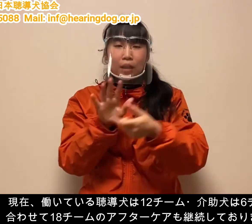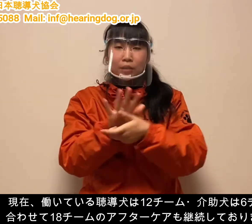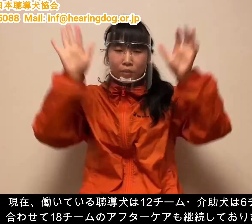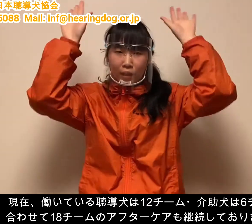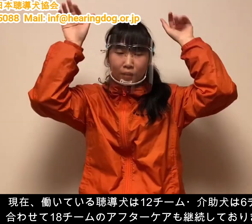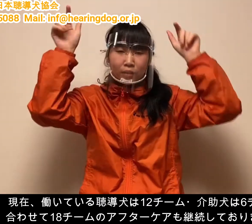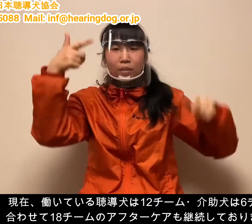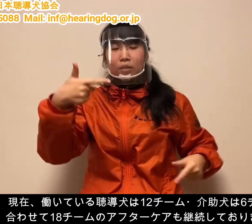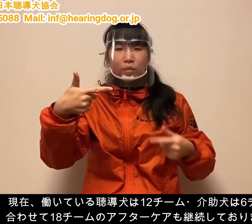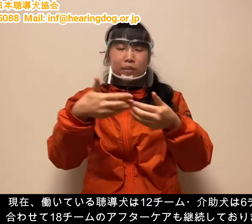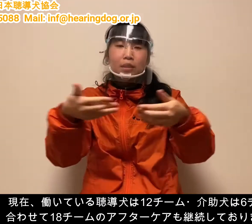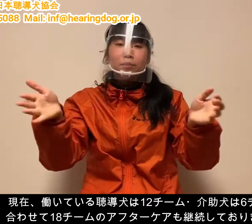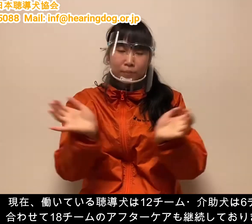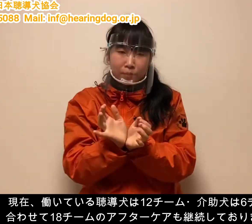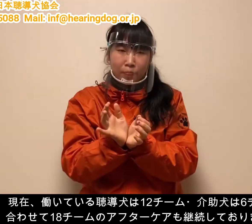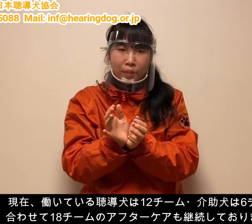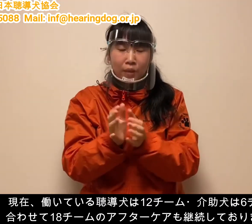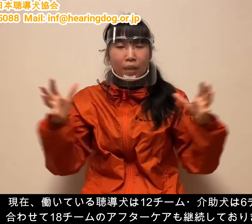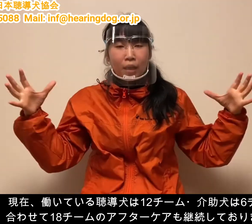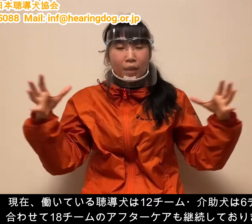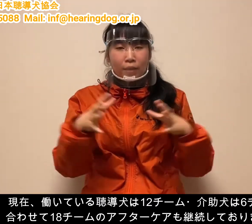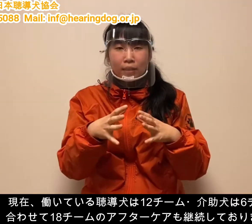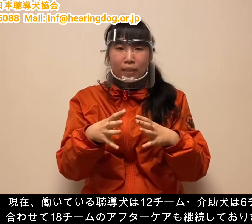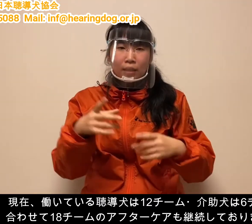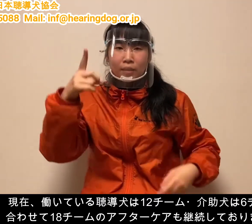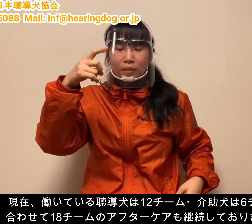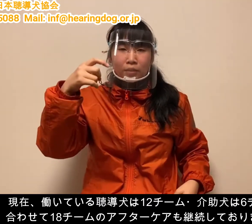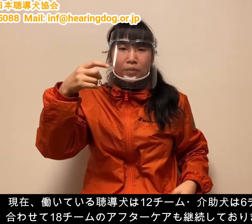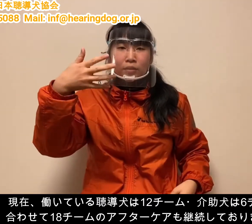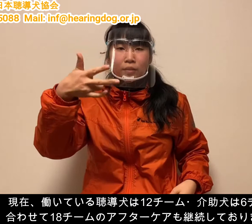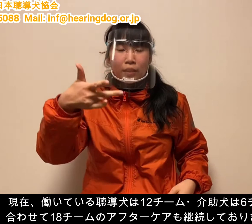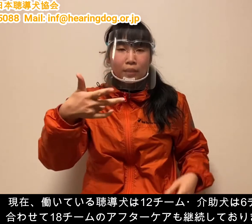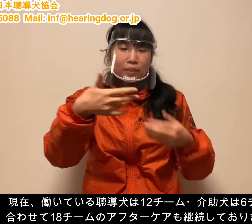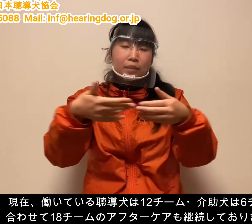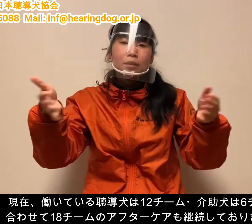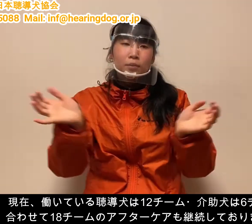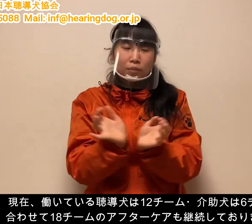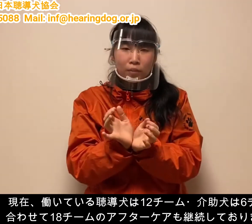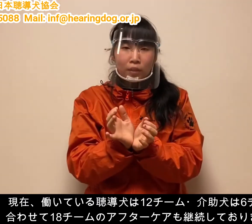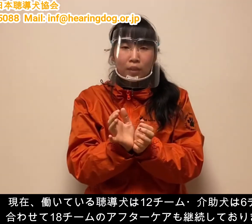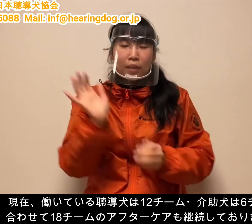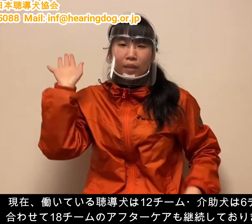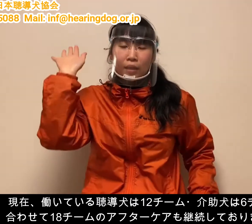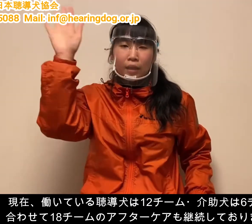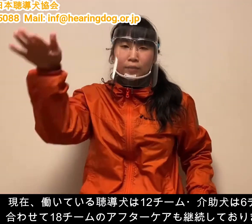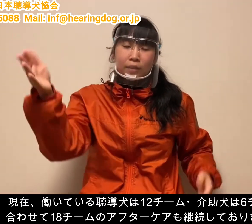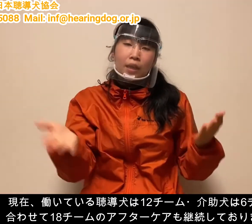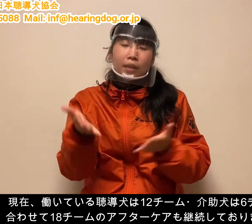助犬6チーム、合わせて18チームのアフターケア